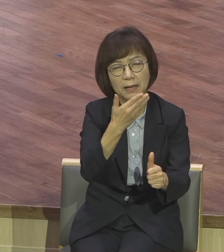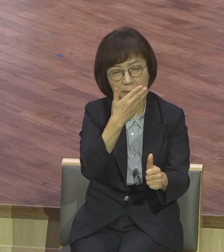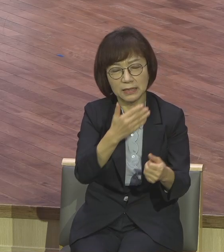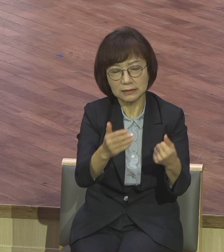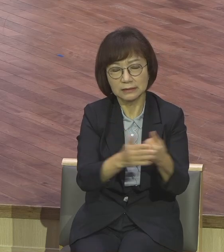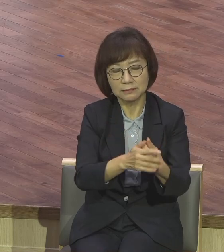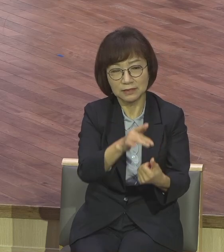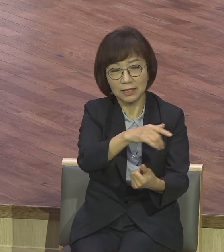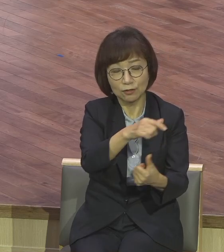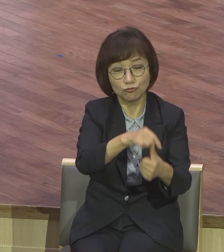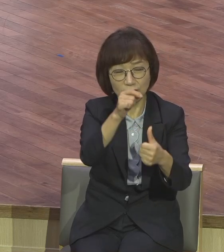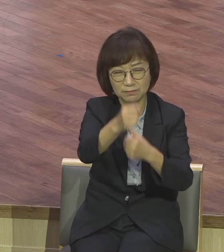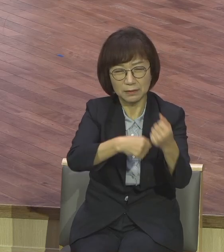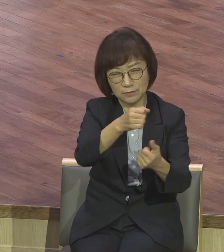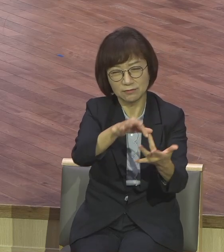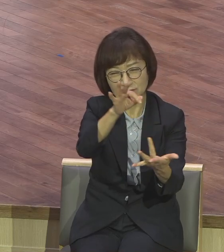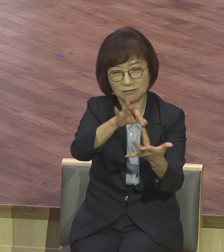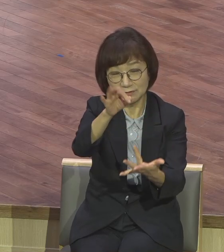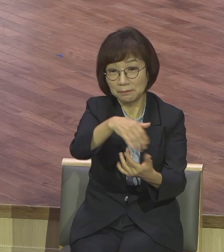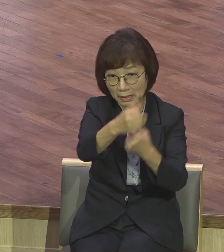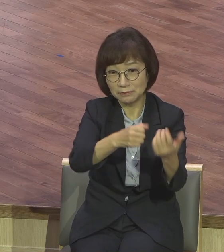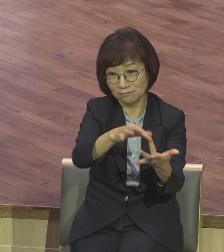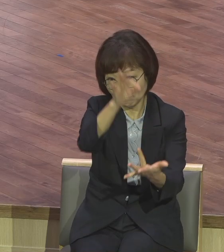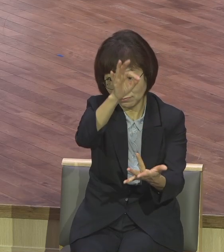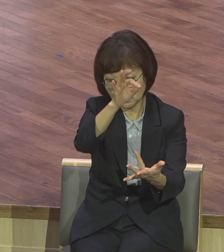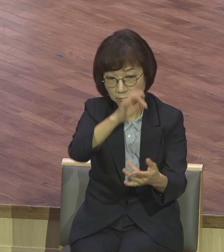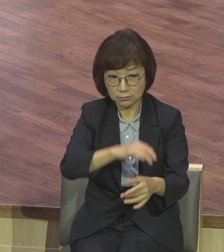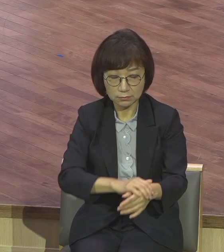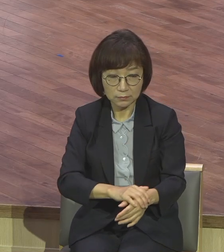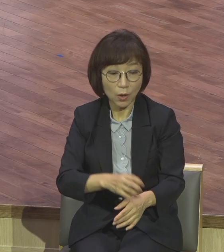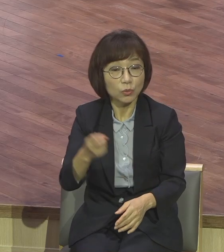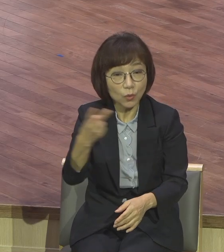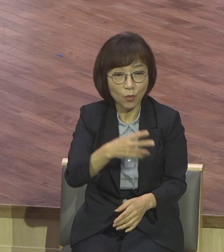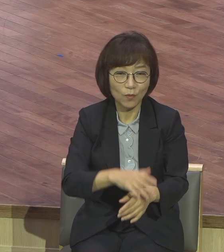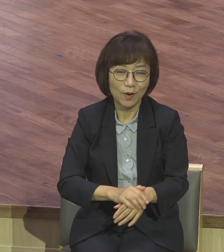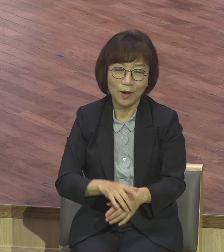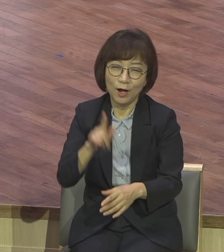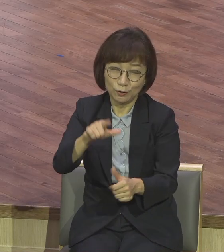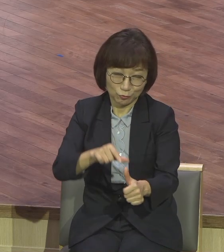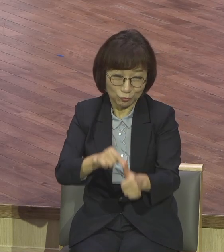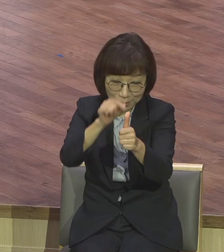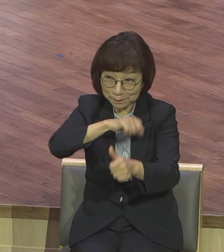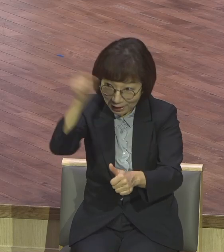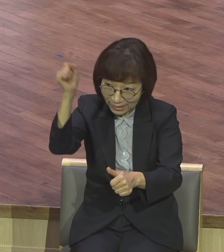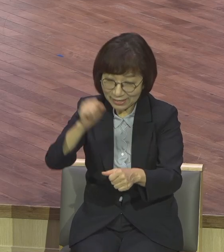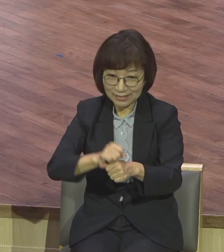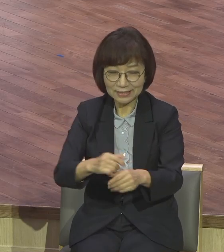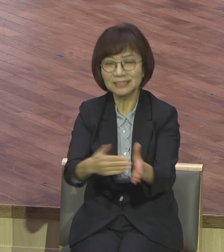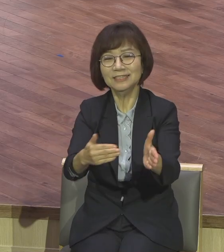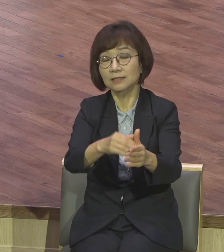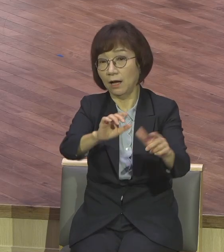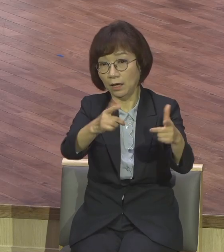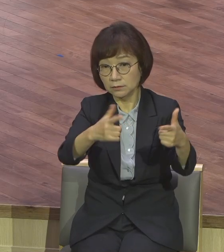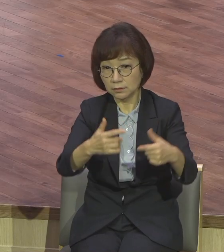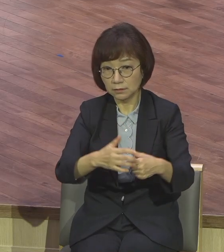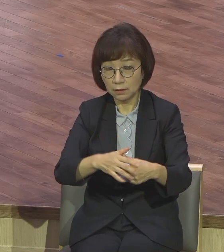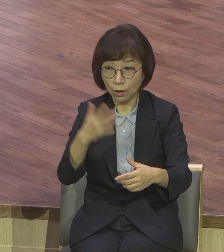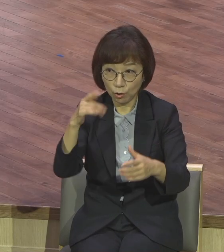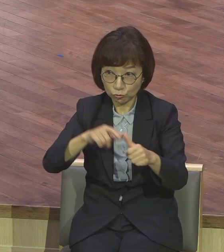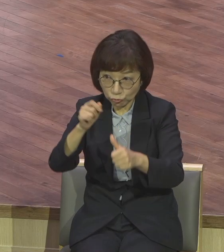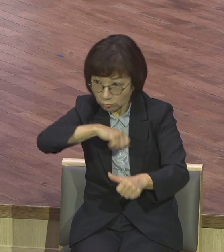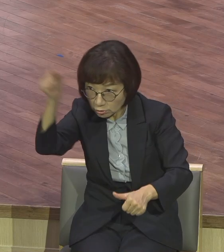특별히 한 번 구원은, 잘 들으세요, 영원 구원이 아니고 중도의 구원에서 탈락할 수도 있다.